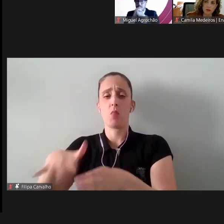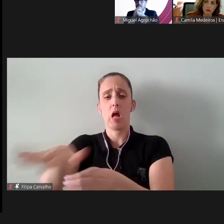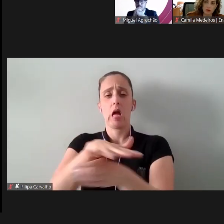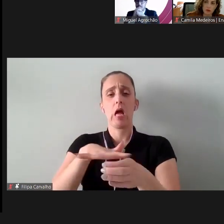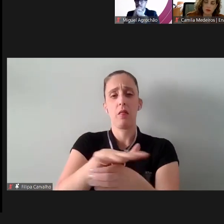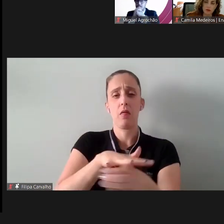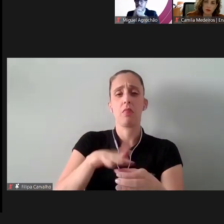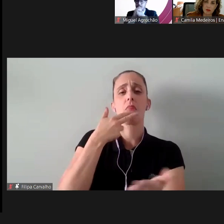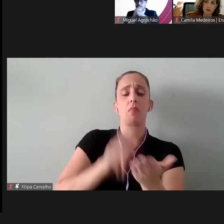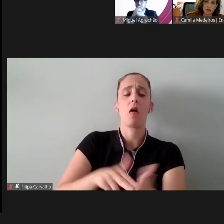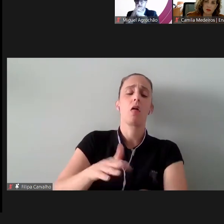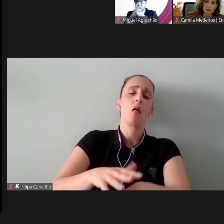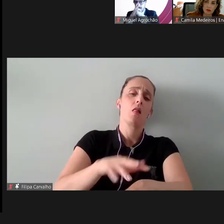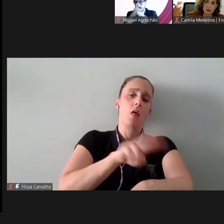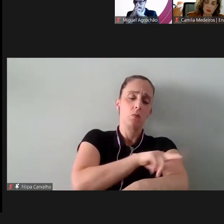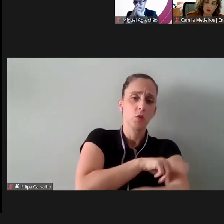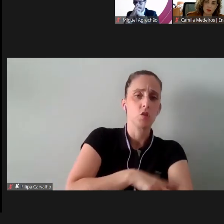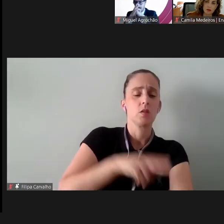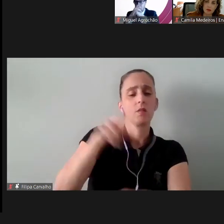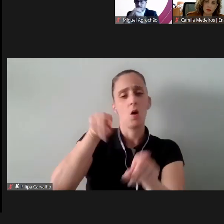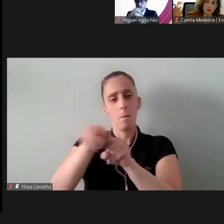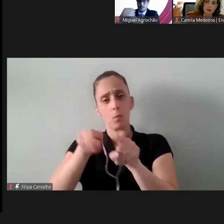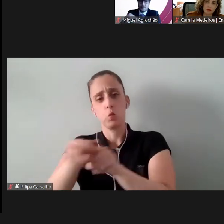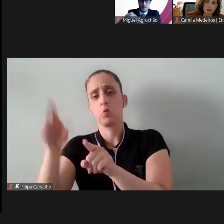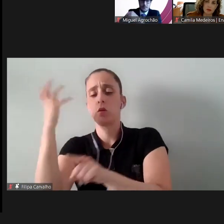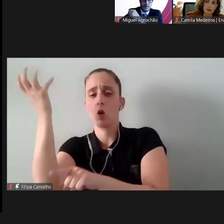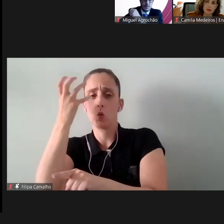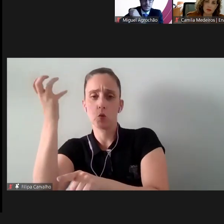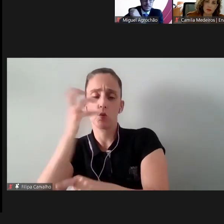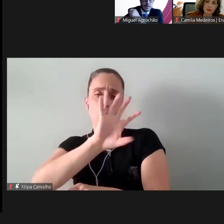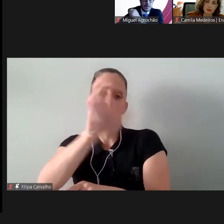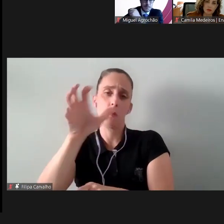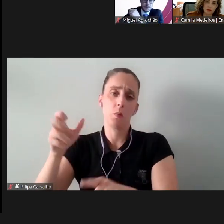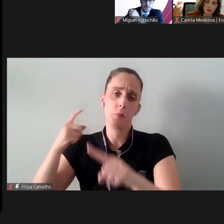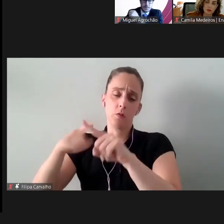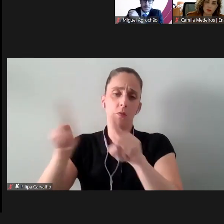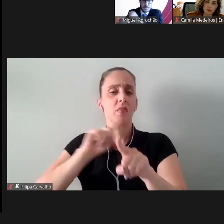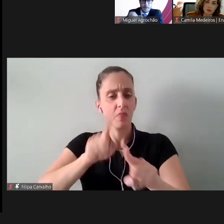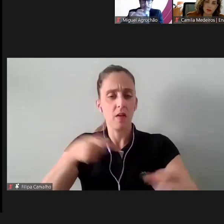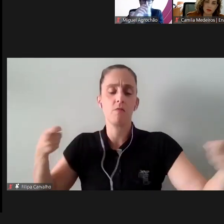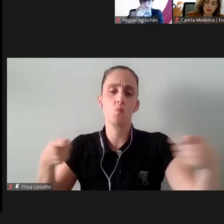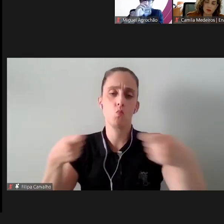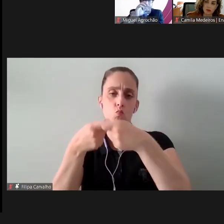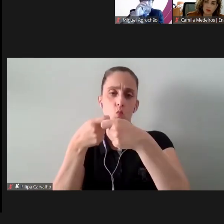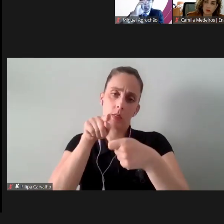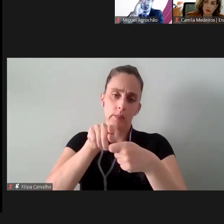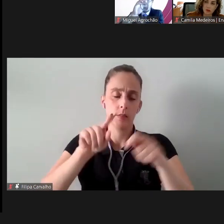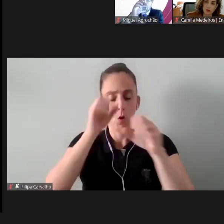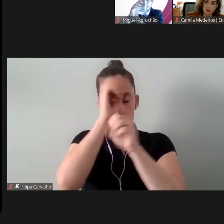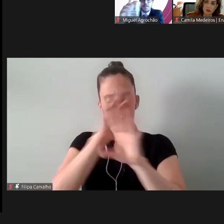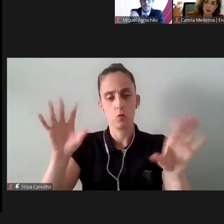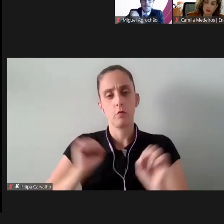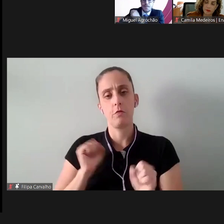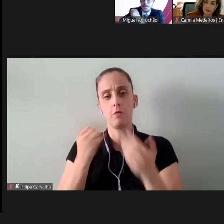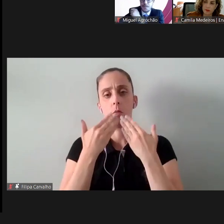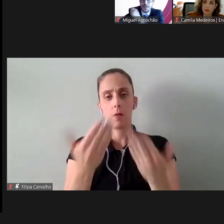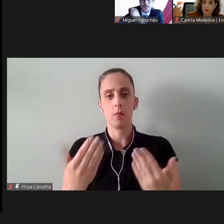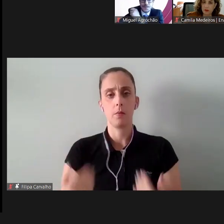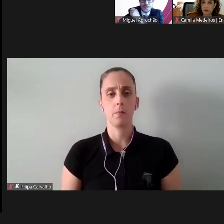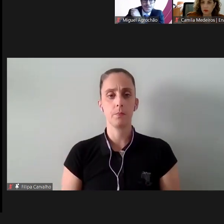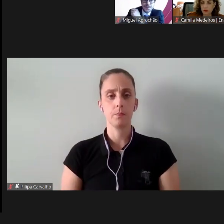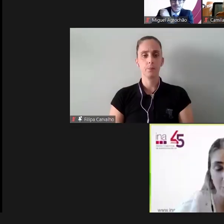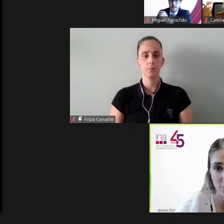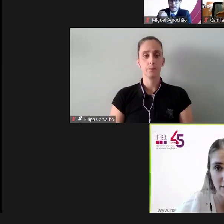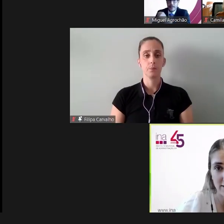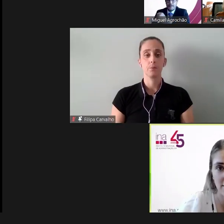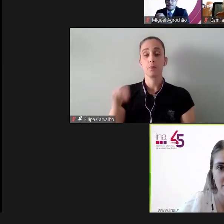realidade sociopolítica, à realidade sociocultural dos diferentes países. Então, seria por aí a minha conclusão. Muito obrigado. Isso é um